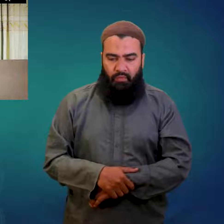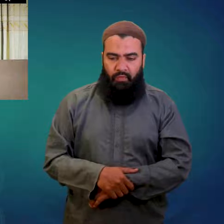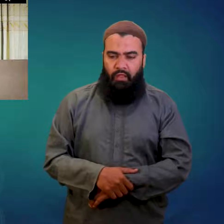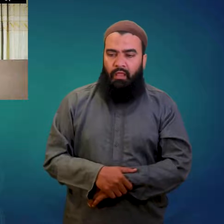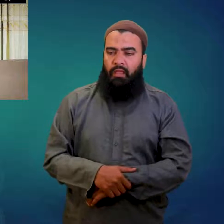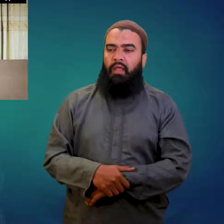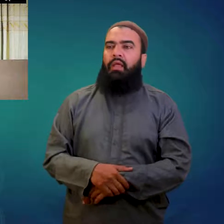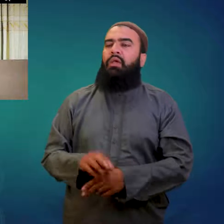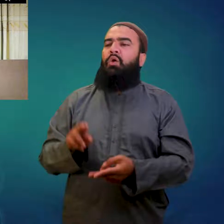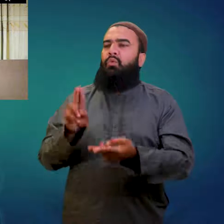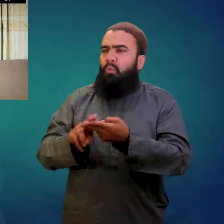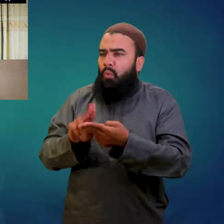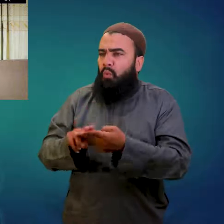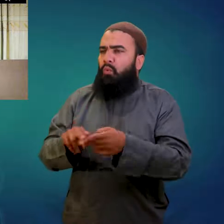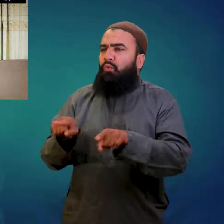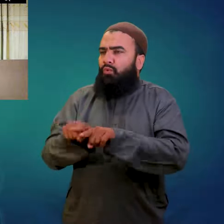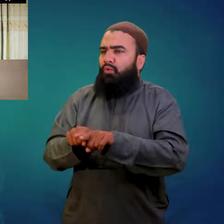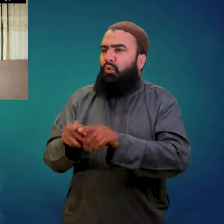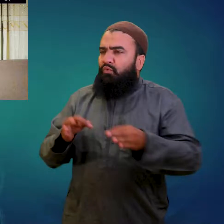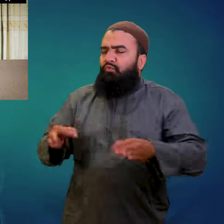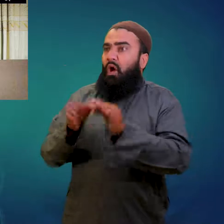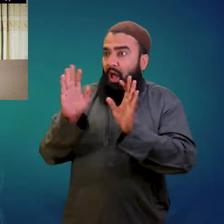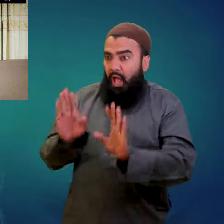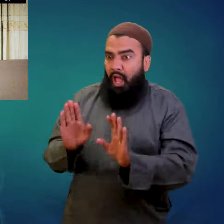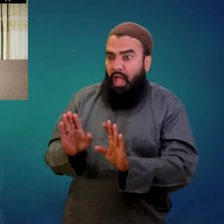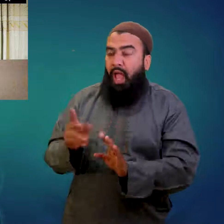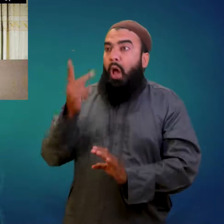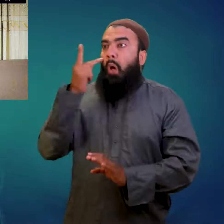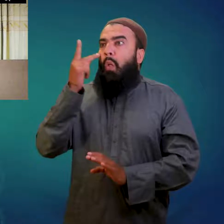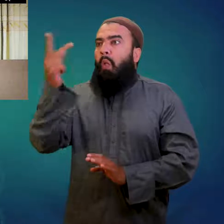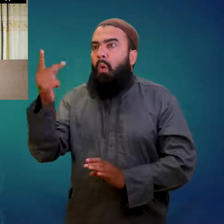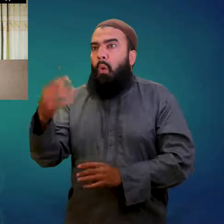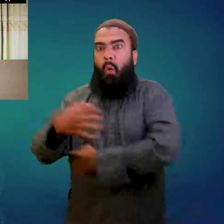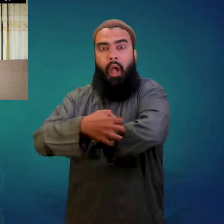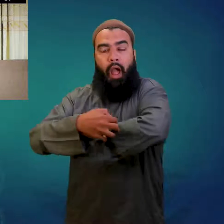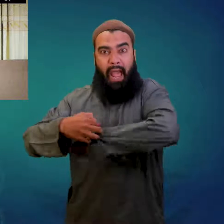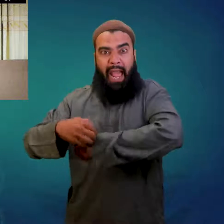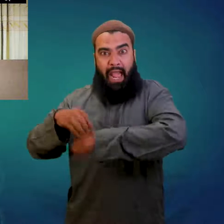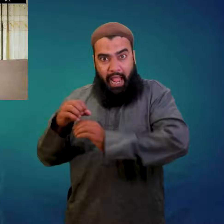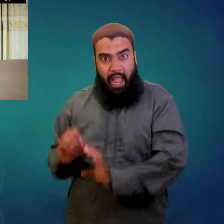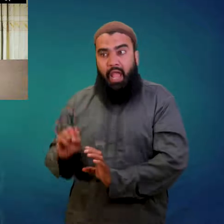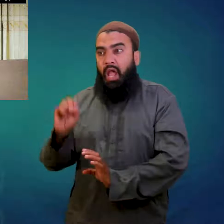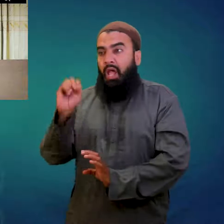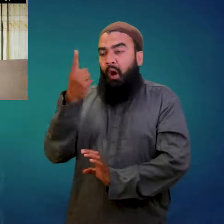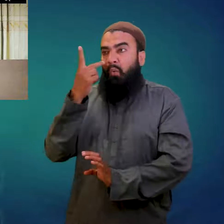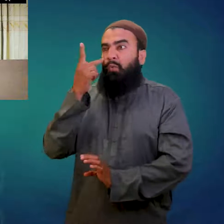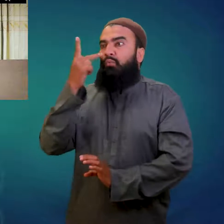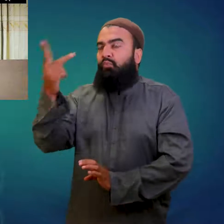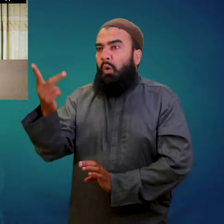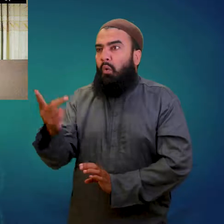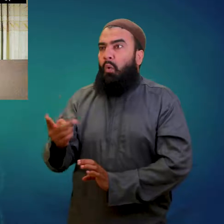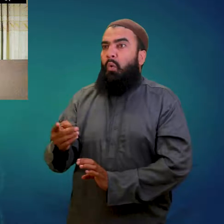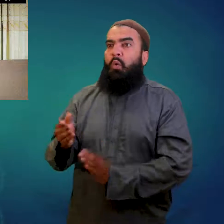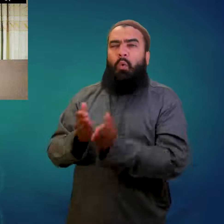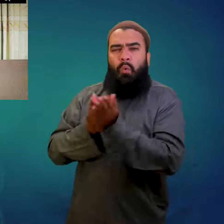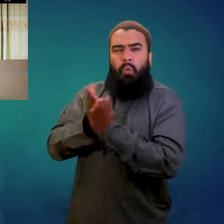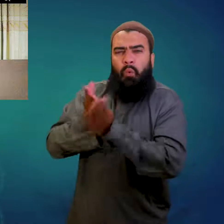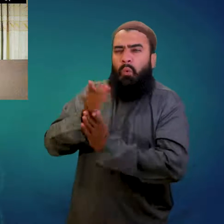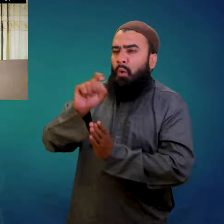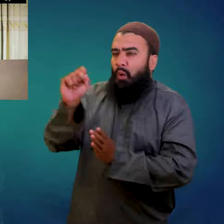میں صلحاء اور دینی خدمات انجام دینے والے حاجت مندوں کو مقدم رکھا